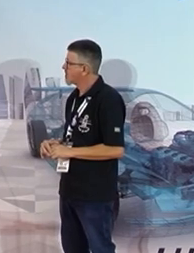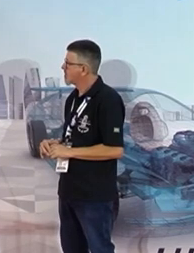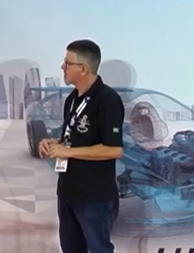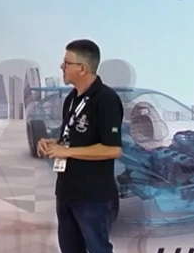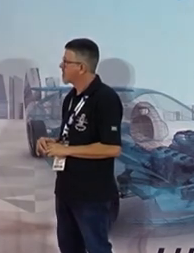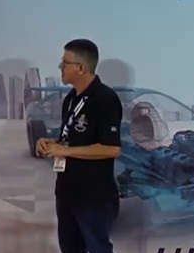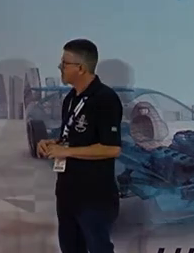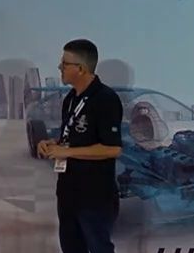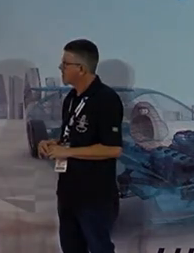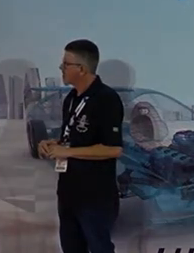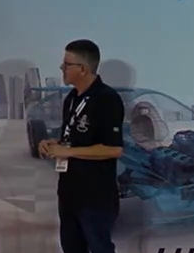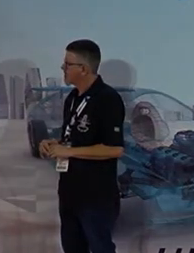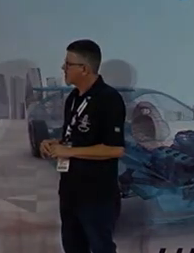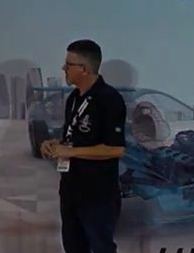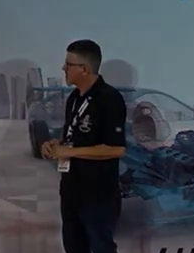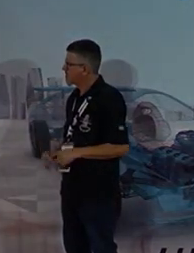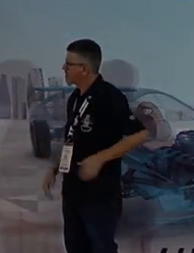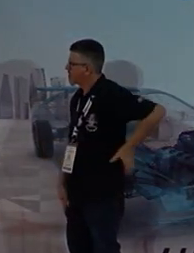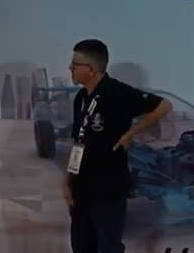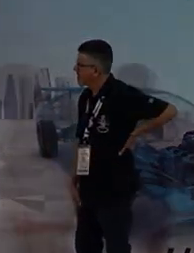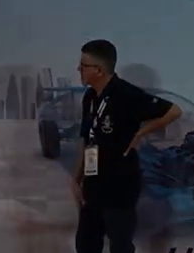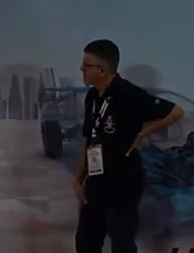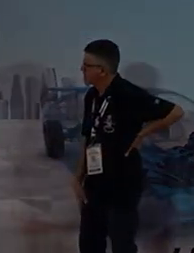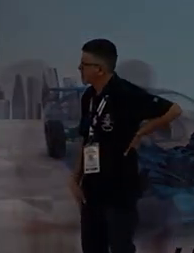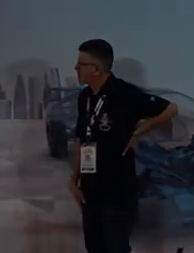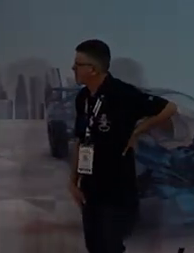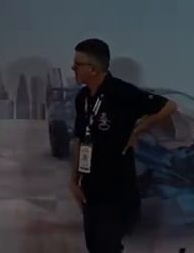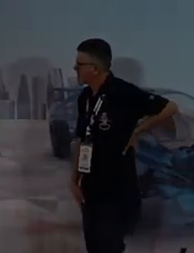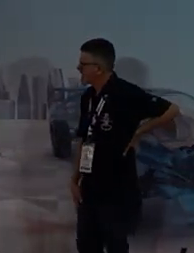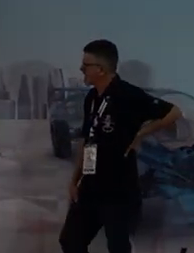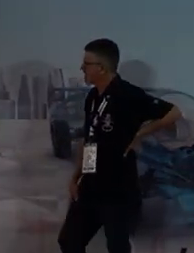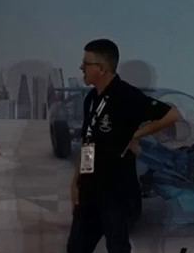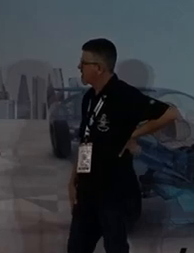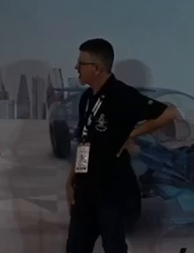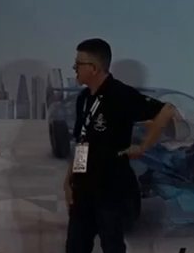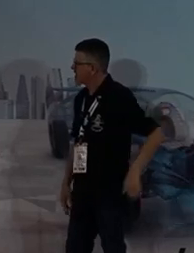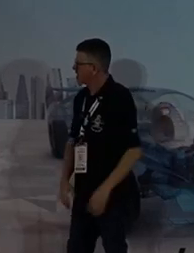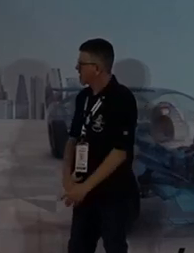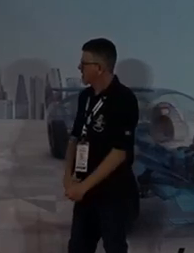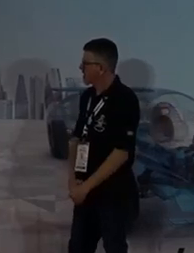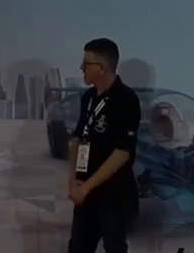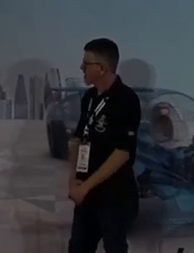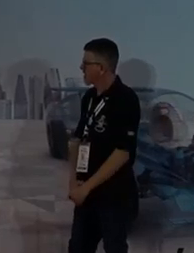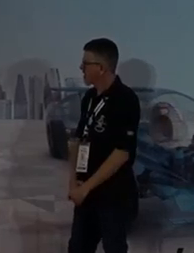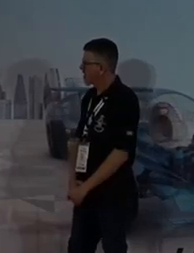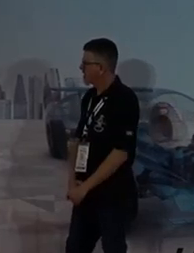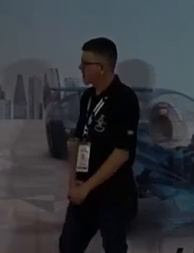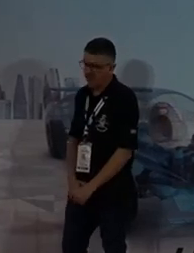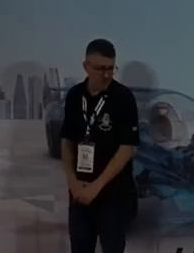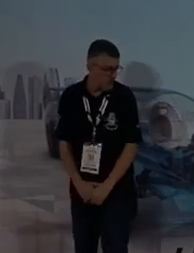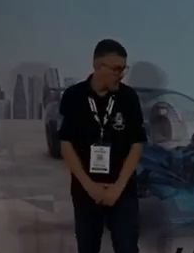Jaú. Essa é a oficina mecânica própria dele. conquistou